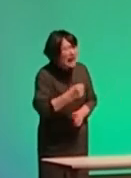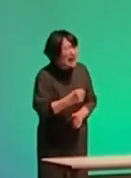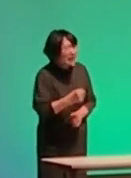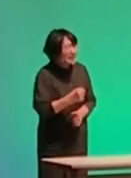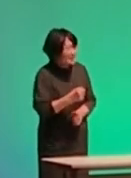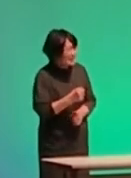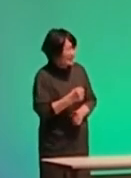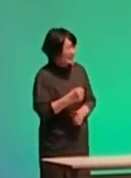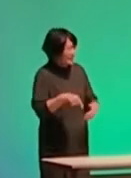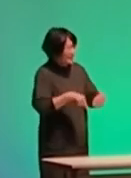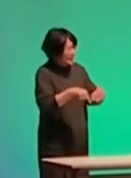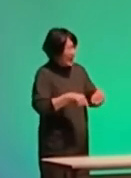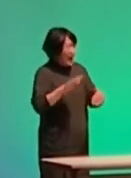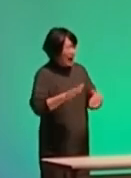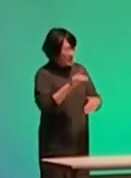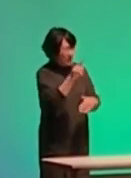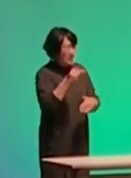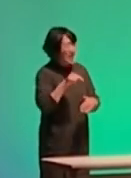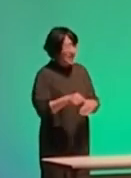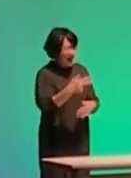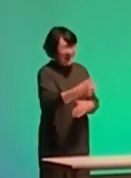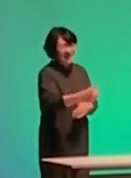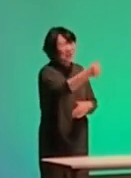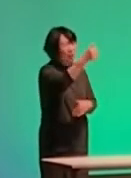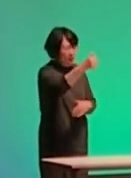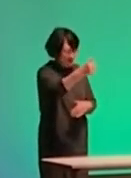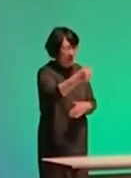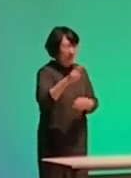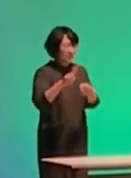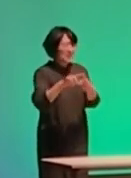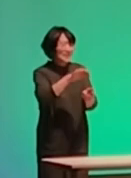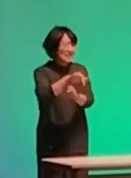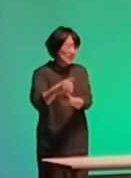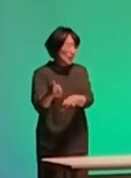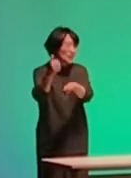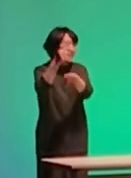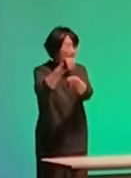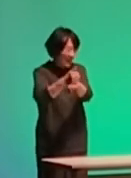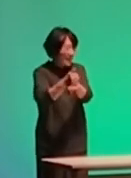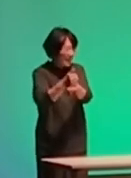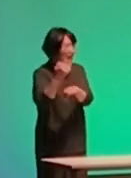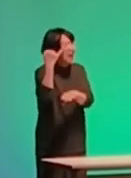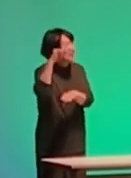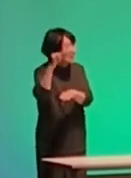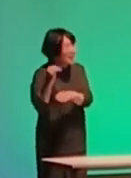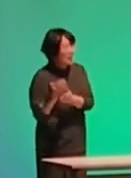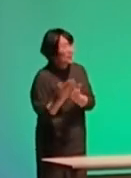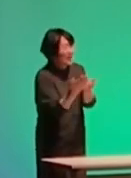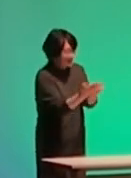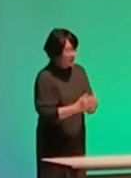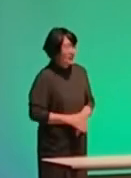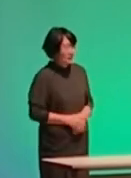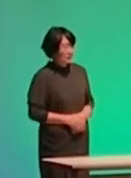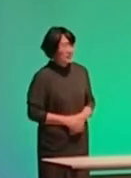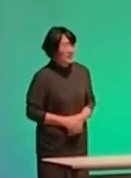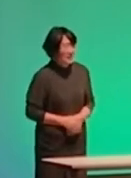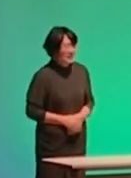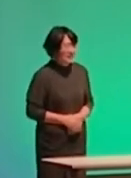言ずつを、久本市長とそれから井戸知事からお聞きをいたしたいと思います。どちらが先に言いたいです